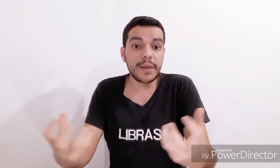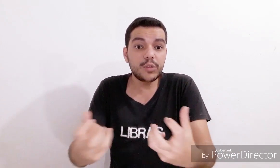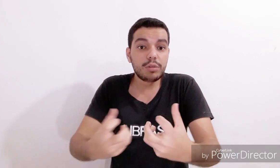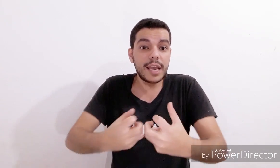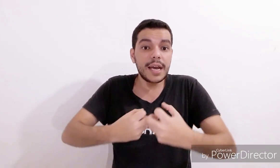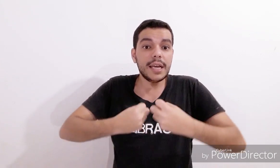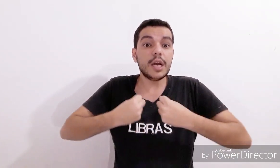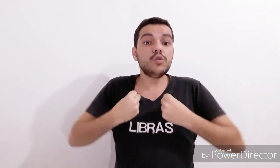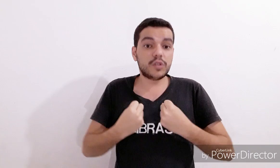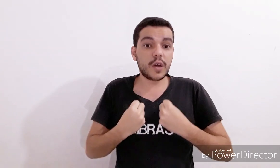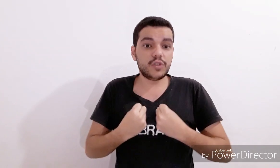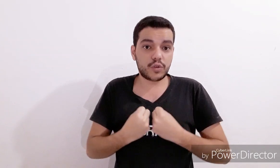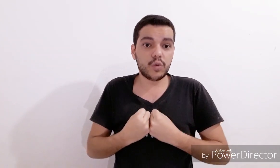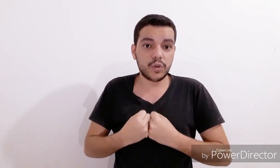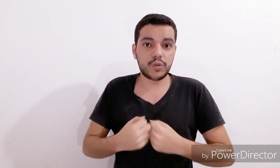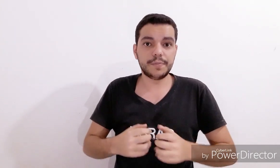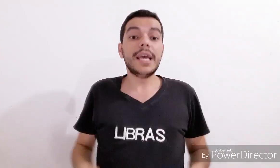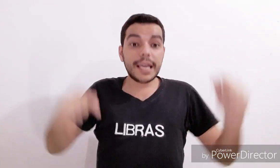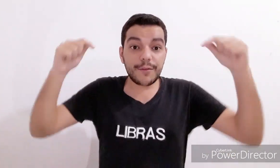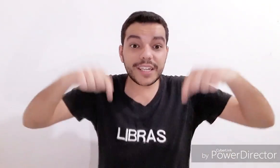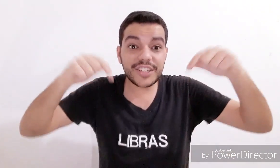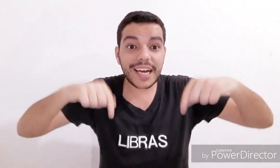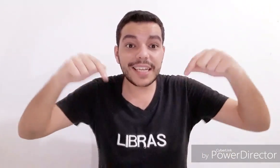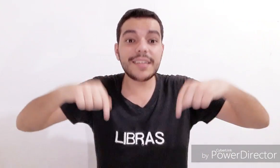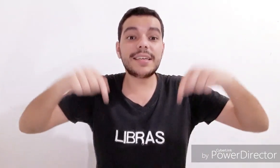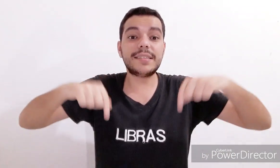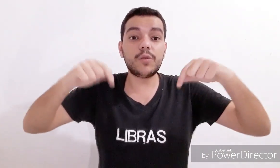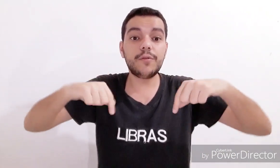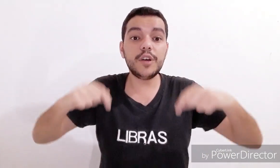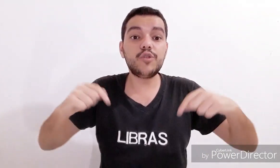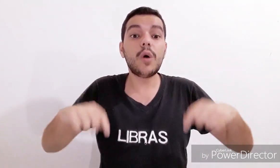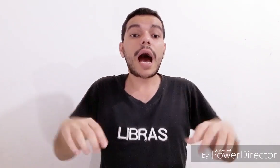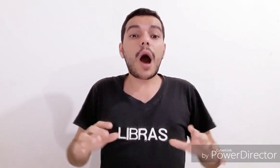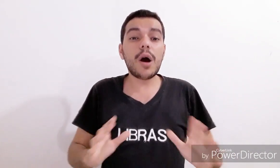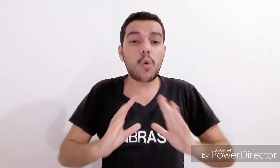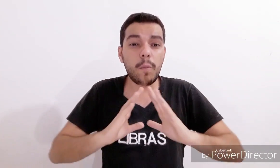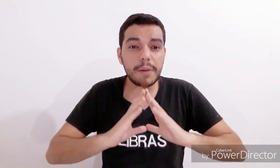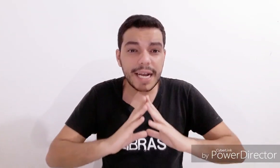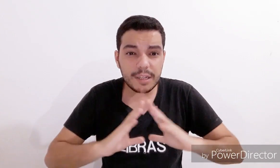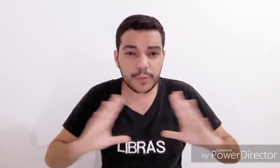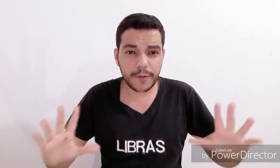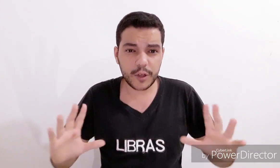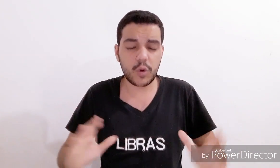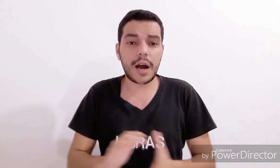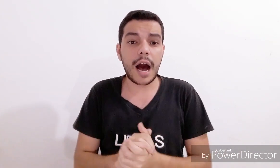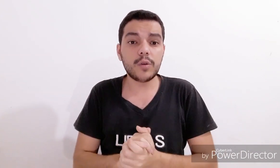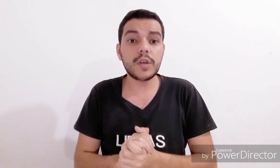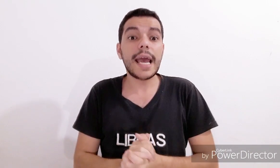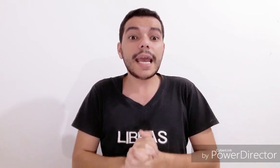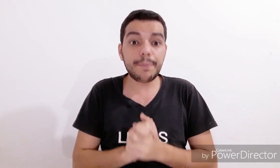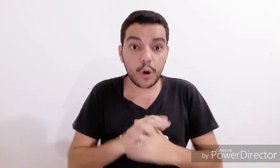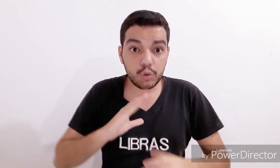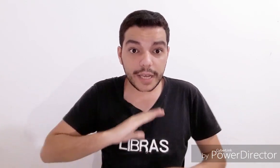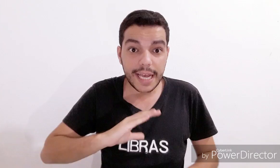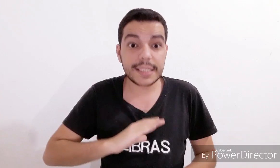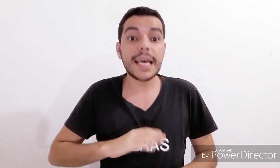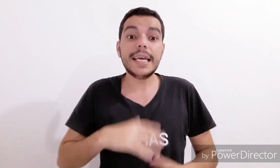envolvimento dele no seu discurso. E eu vou deixar aqui na descrição do vídeo a aula completa do professor Carlos em português e